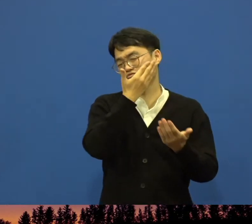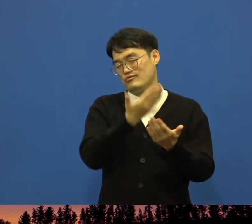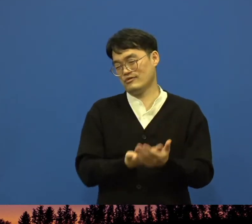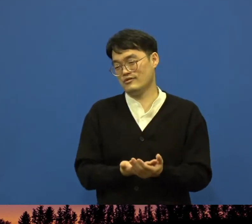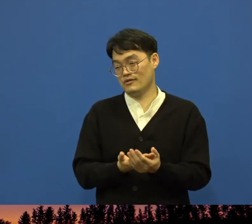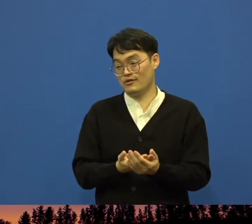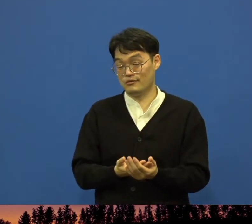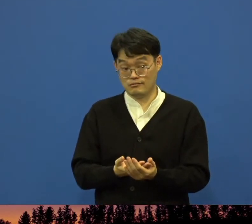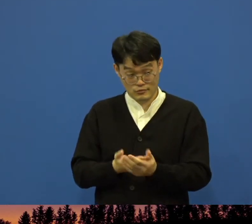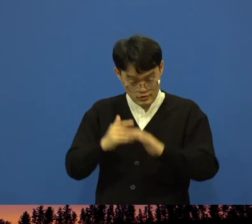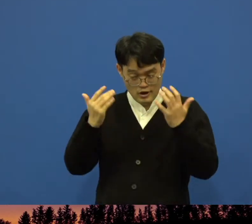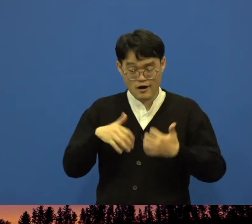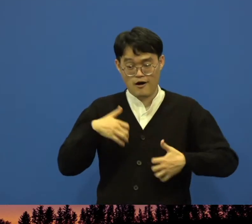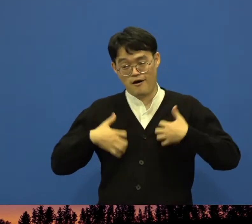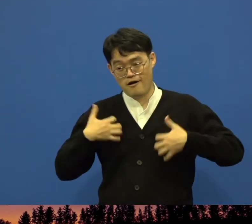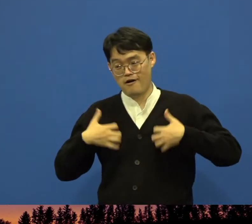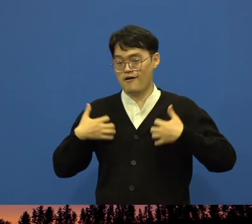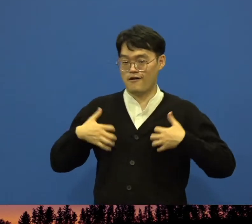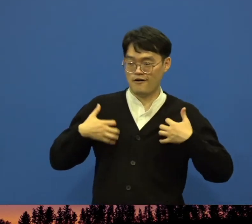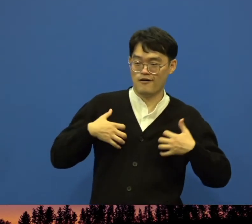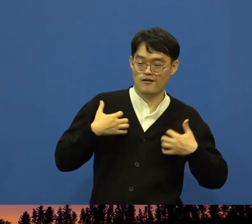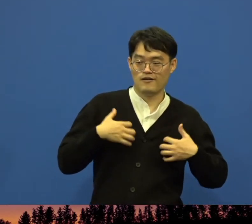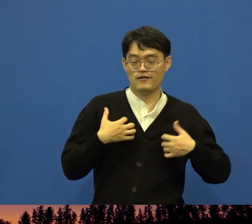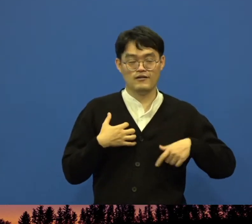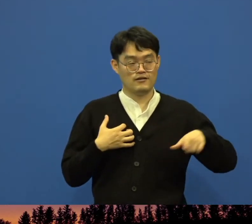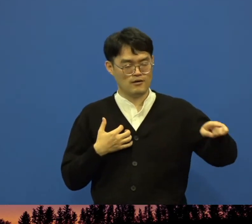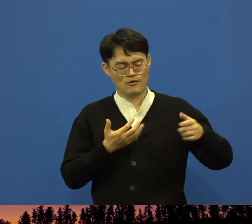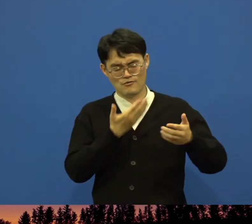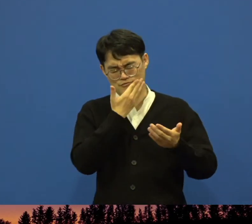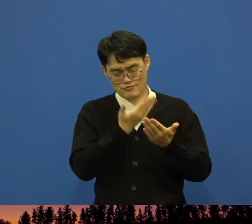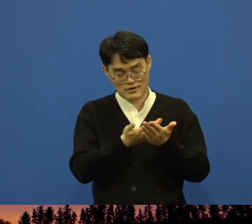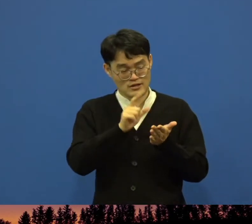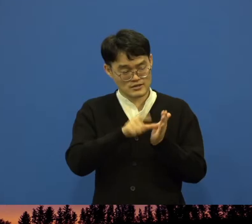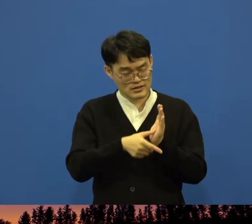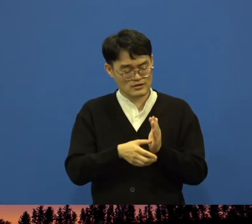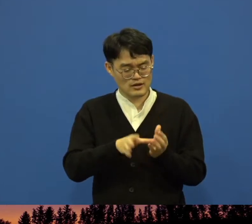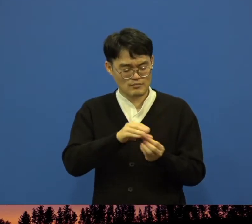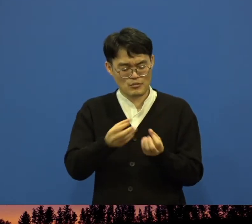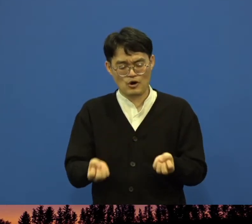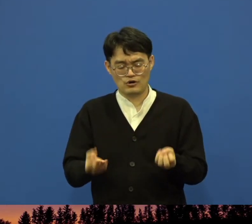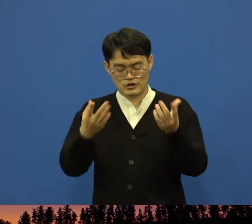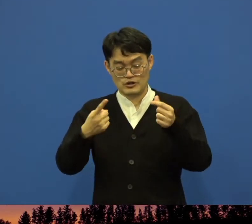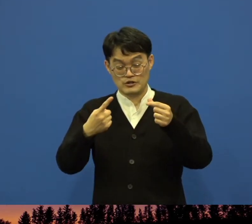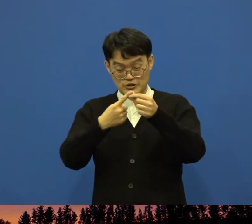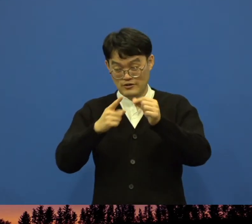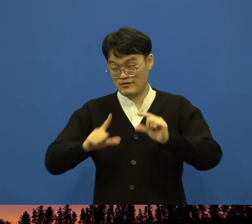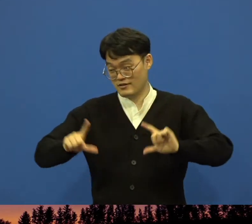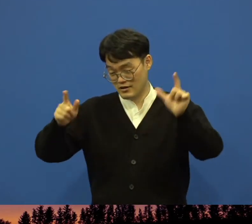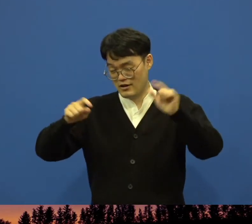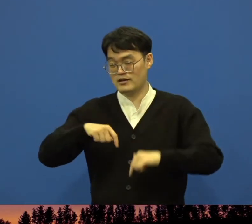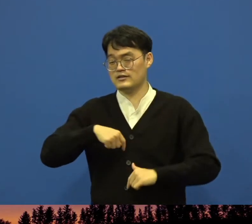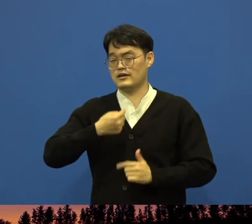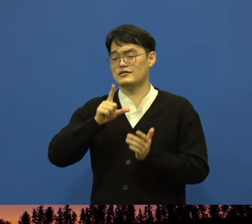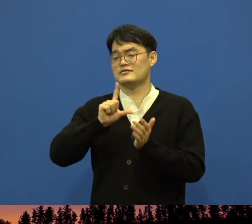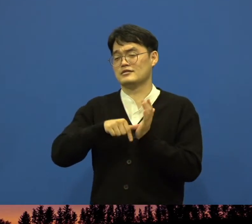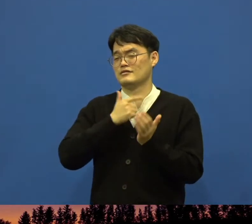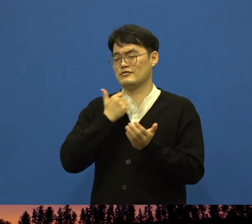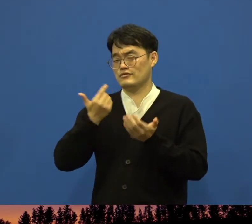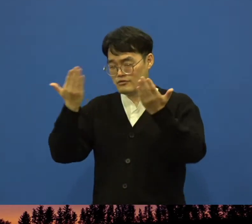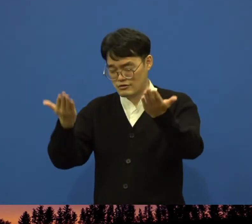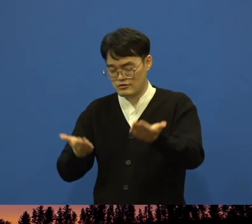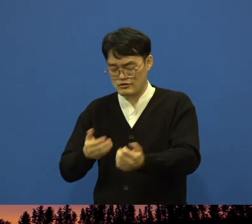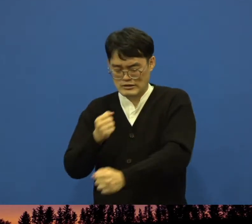다 기쁨이 있는 거예요. 그죠? 기쁨이 있는 거죠. 귀한 시간인데 이 명절에 자기들이 시간 내서 하는 그 자체는